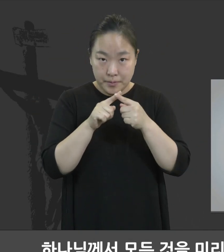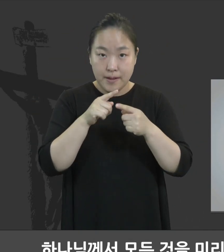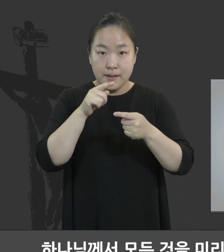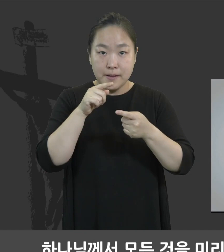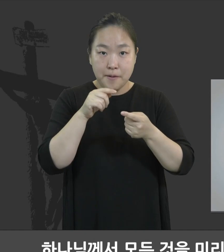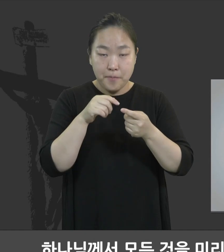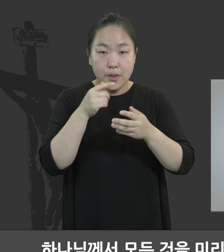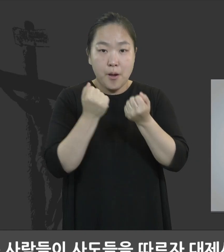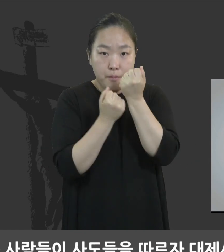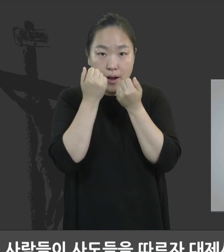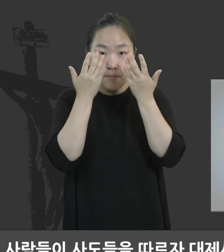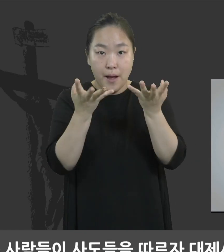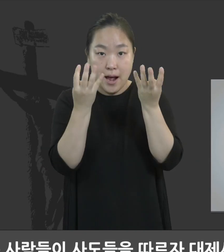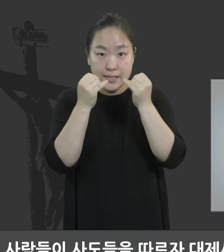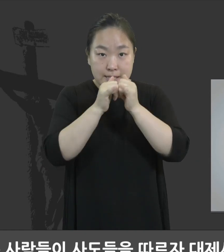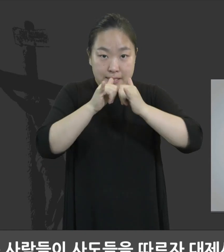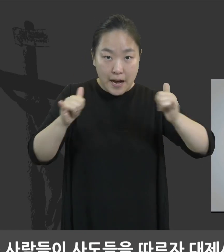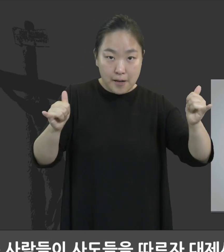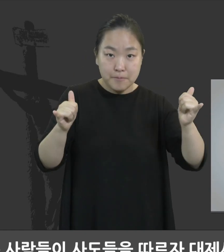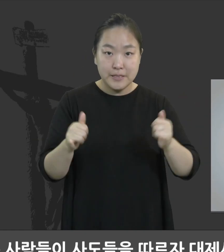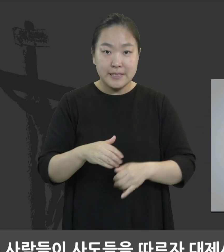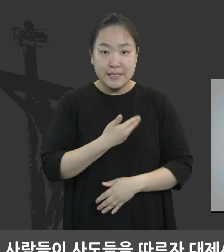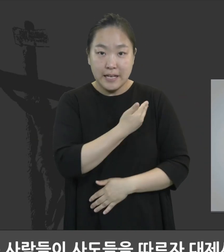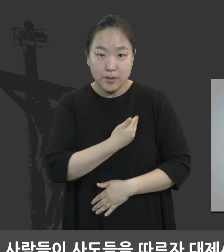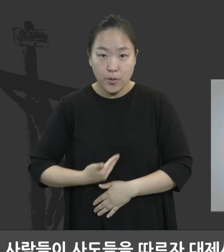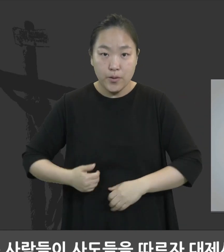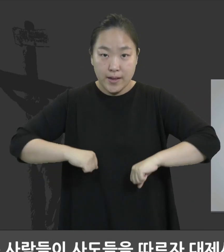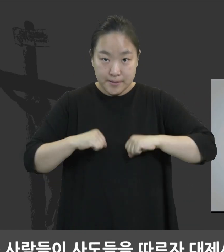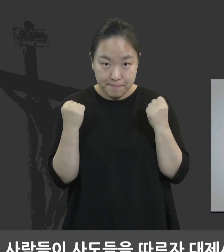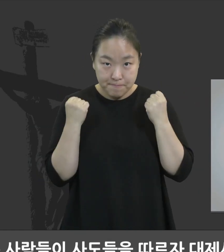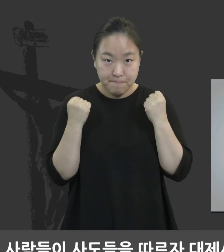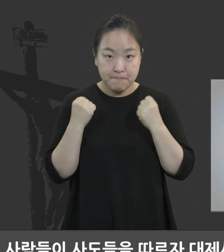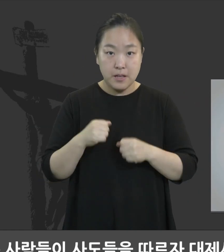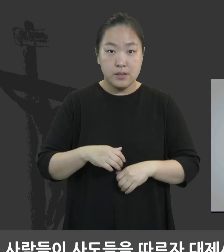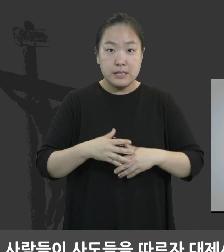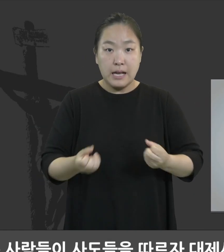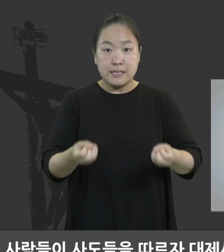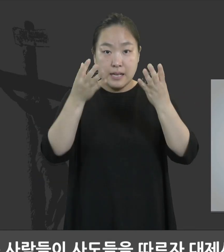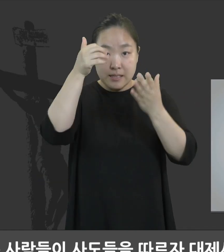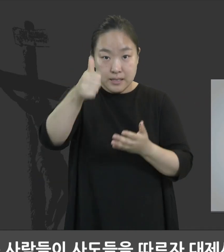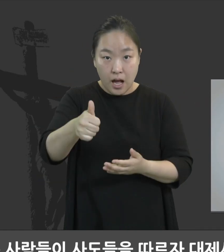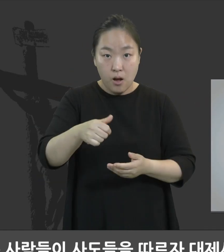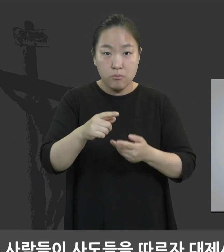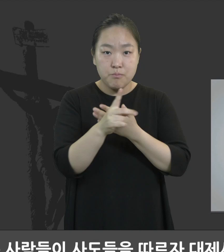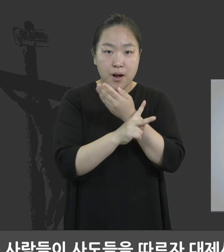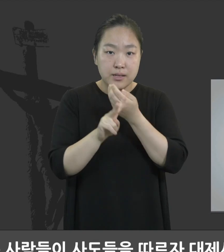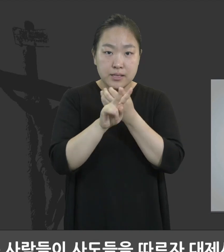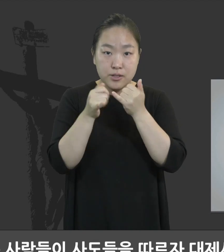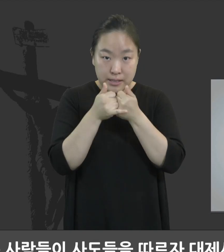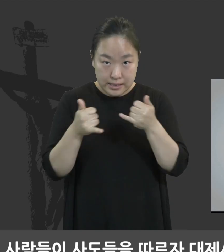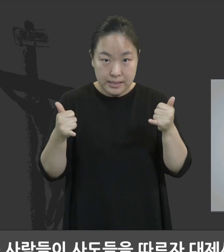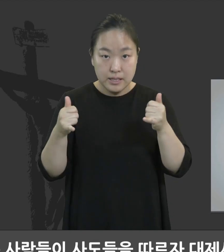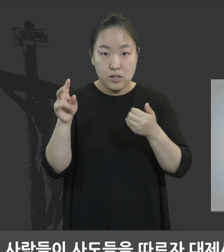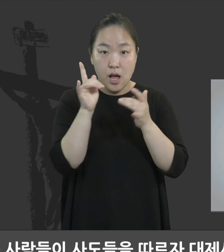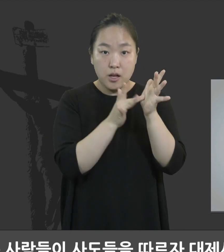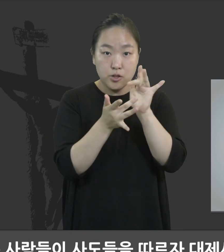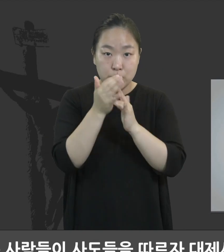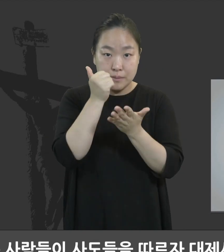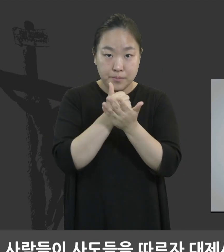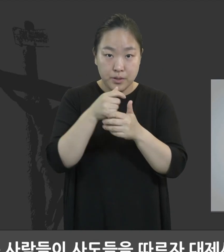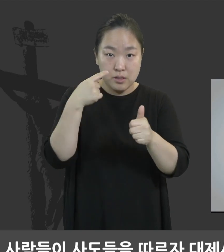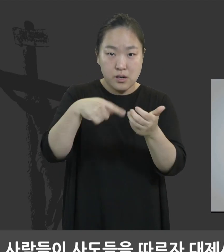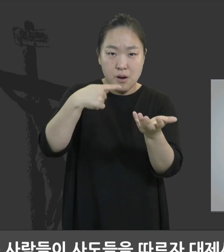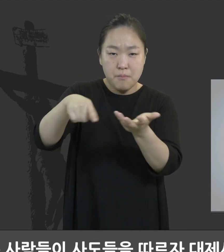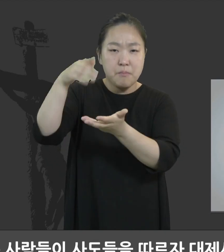말하죠. 많은 사람들이 사도들을 따르자 대제사장들과 사두개인들은 예수의 이름으로 가르치는